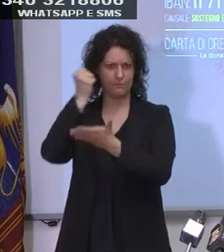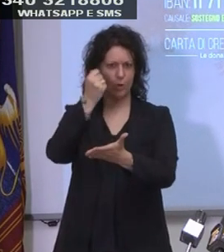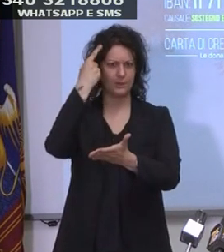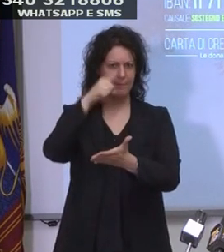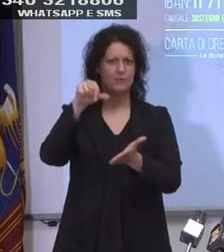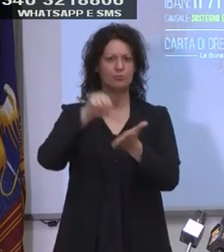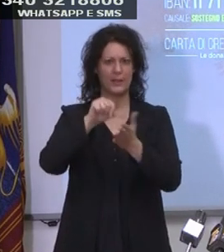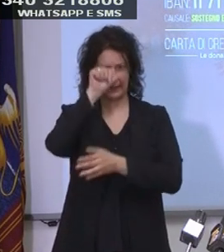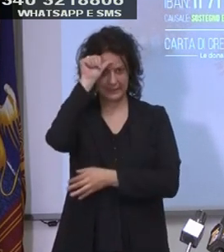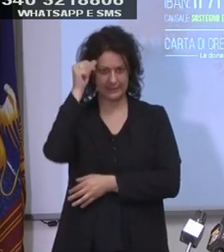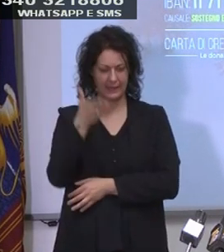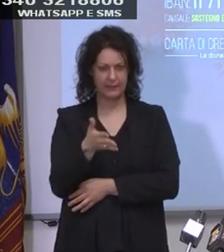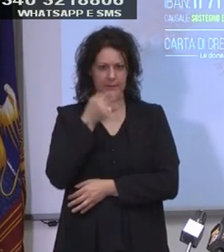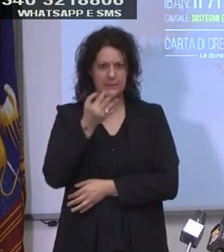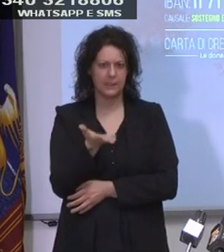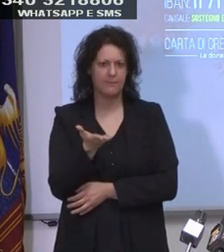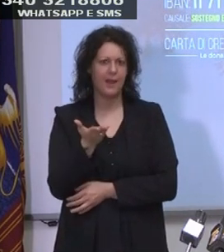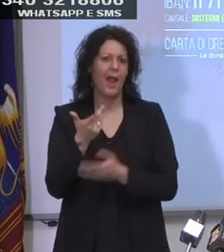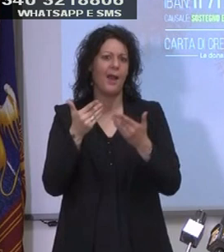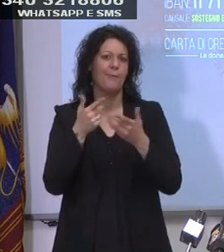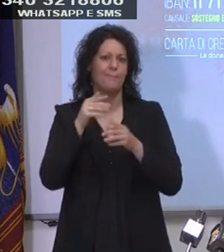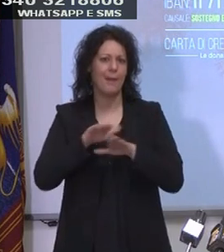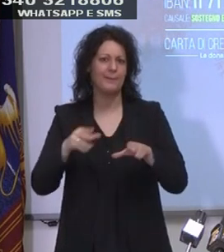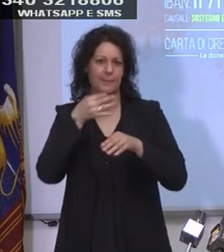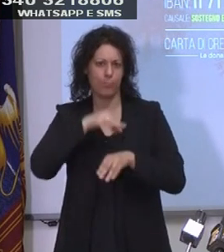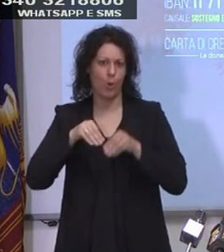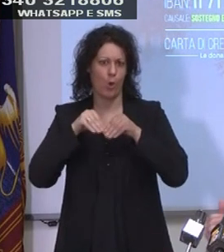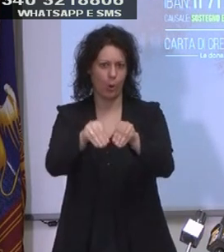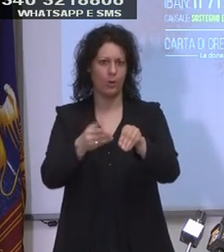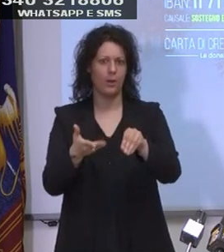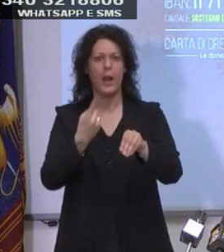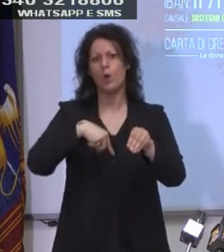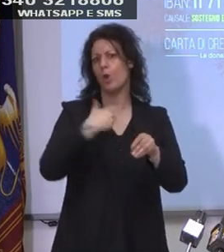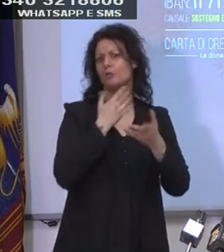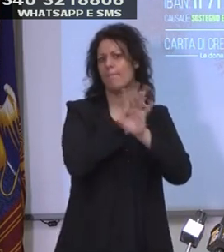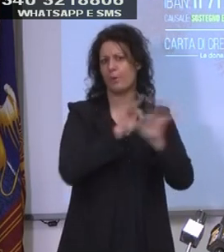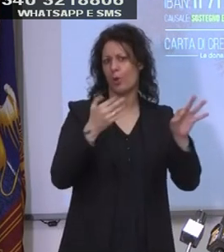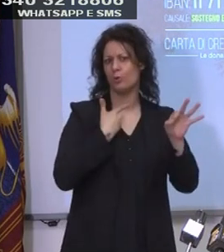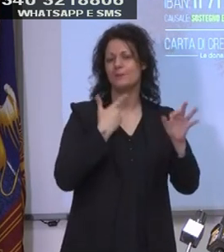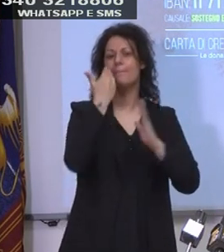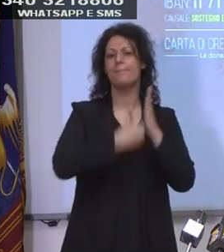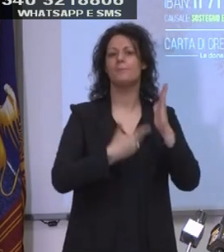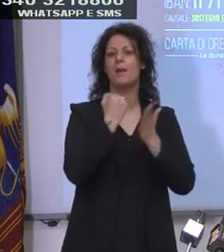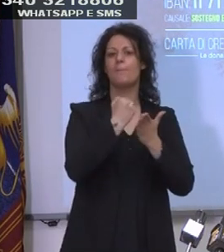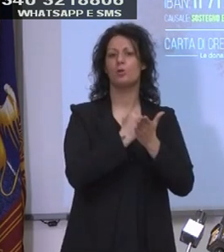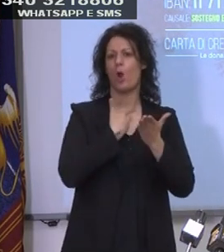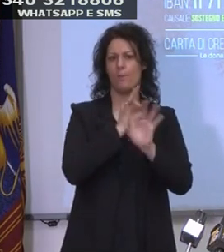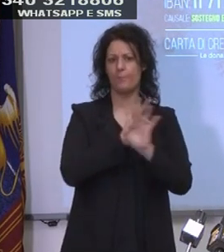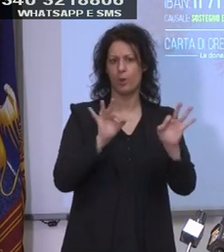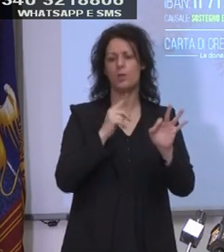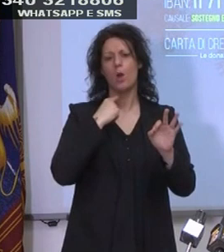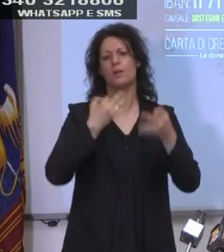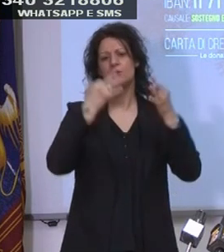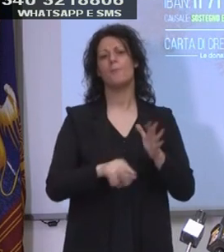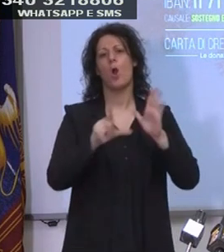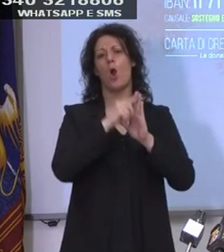è altrettanto vero che ci devono andare i bimbi nei centri estivi. E siccome noi abbiamo già fatto le linee guida, infiliamo tutto nell'ordinanza e vedremo cosa il governo ci